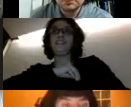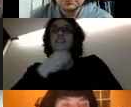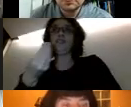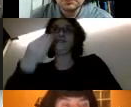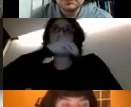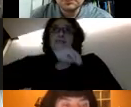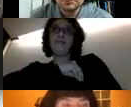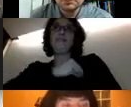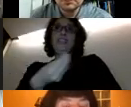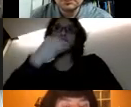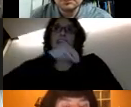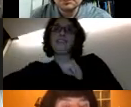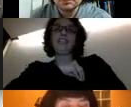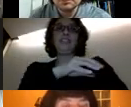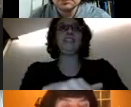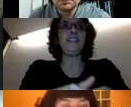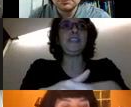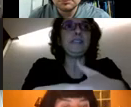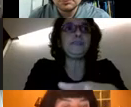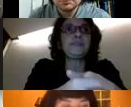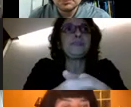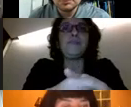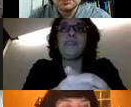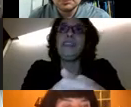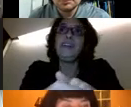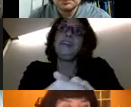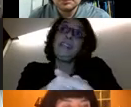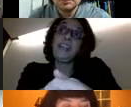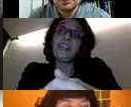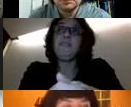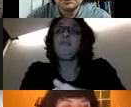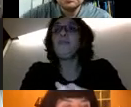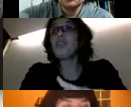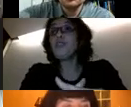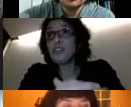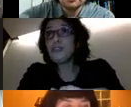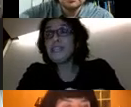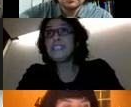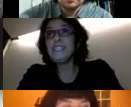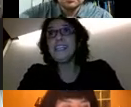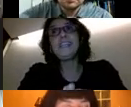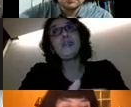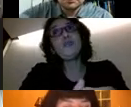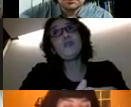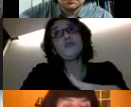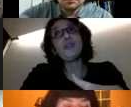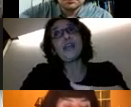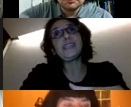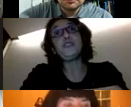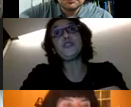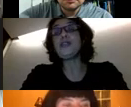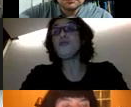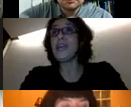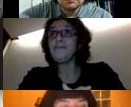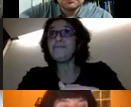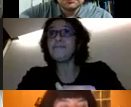hace el signo, ¿no? En este caso del señal. Y ahí, pero hay otro, en Chile tenemos una que es